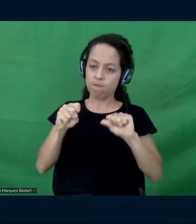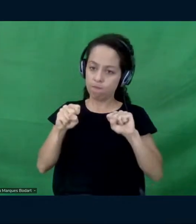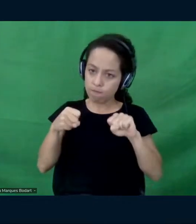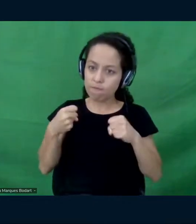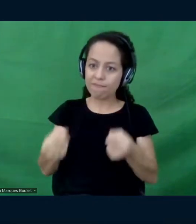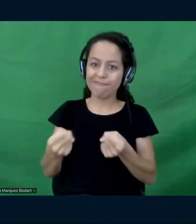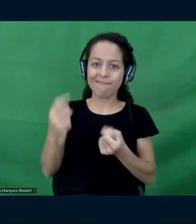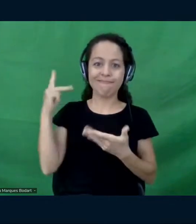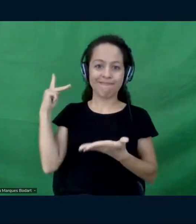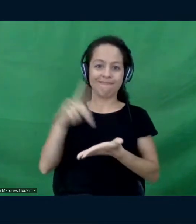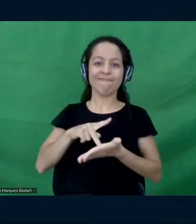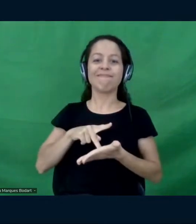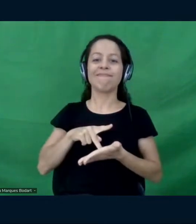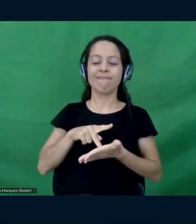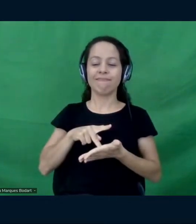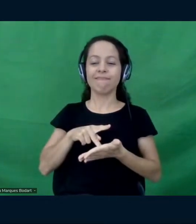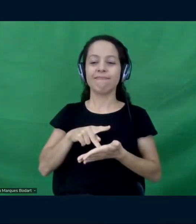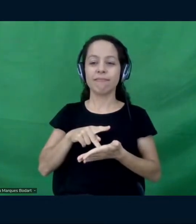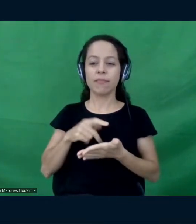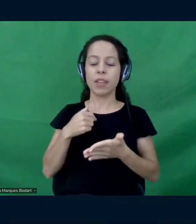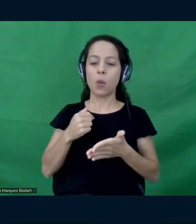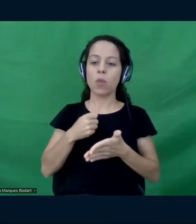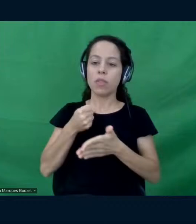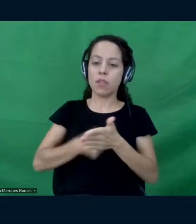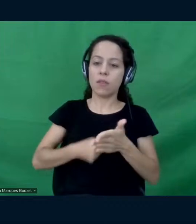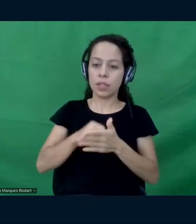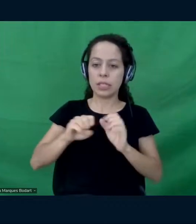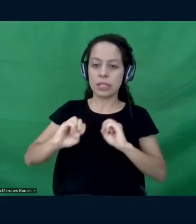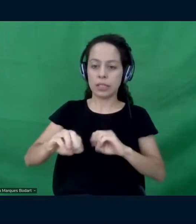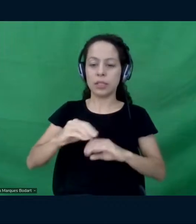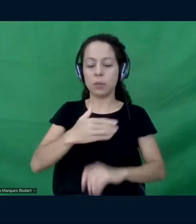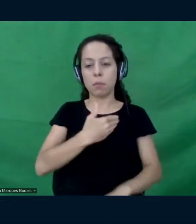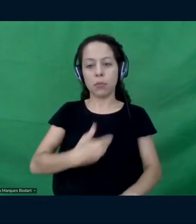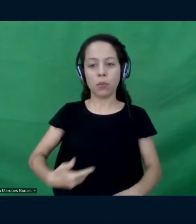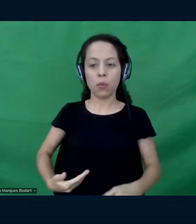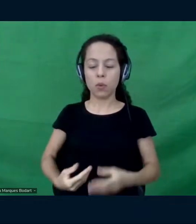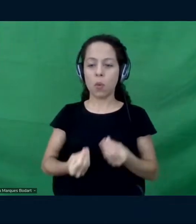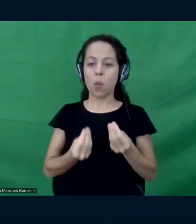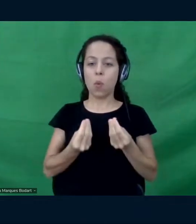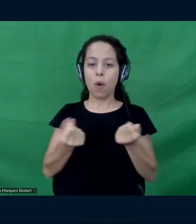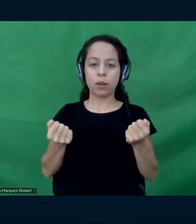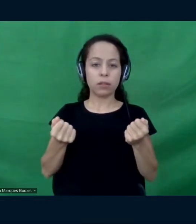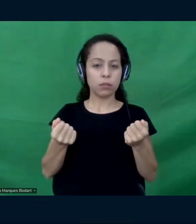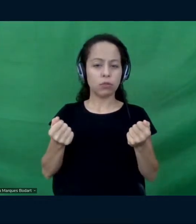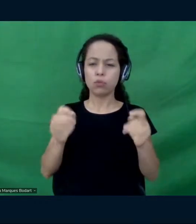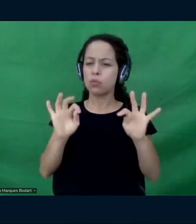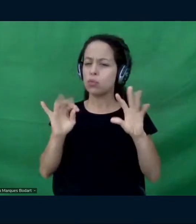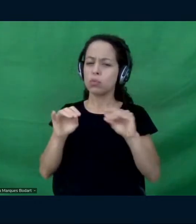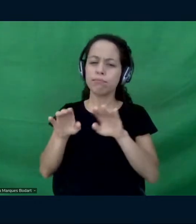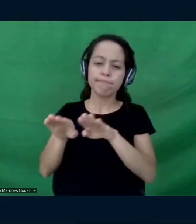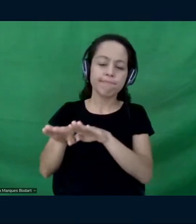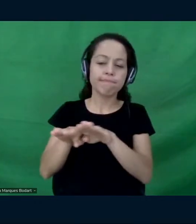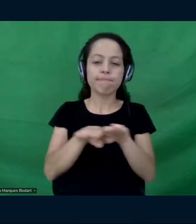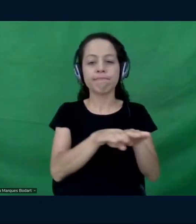verdade, quem me conhece sabe, né, a defesa da escola pública de qualidade sem distinção para todo mundo, né,